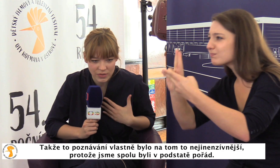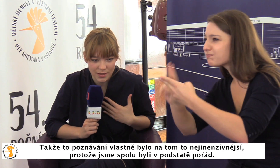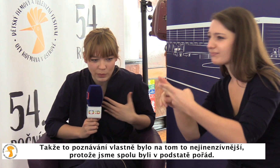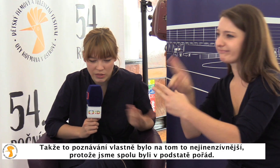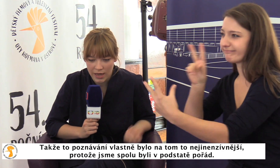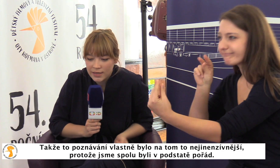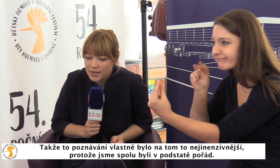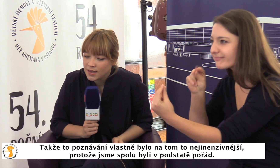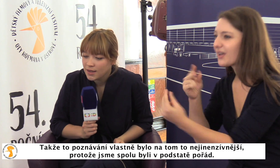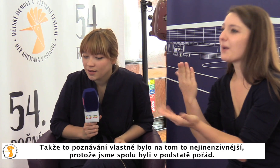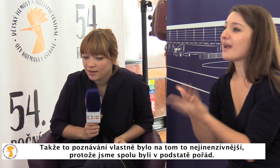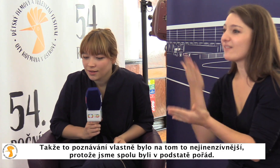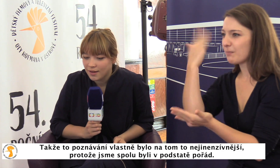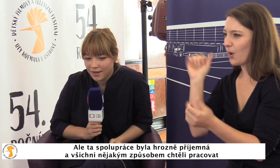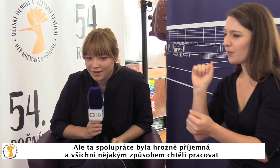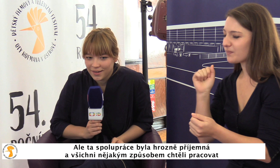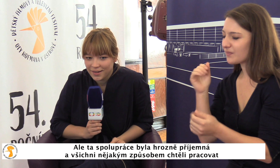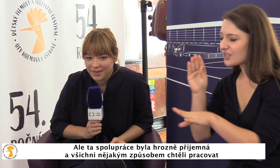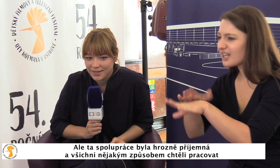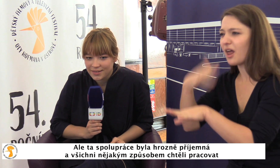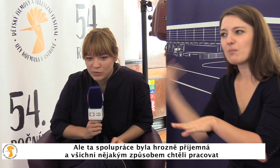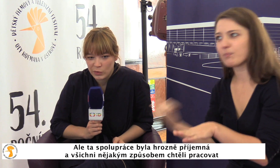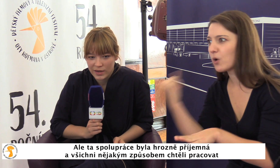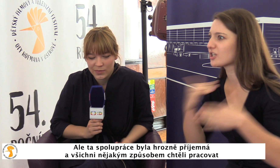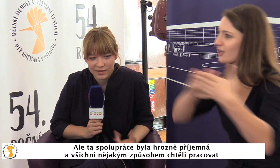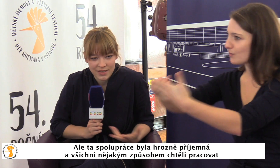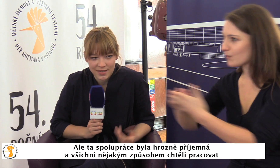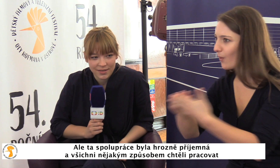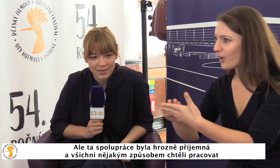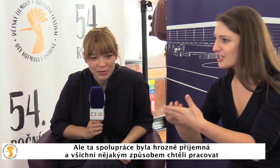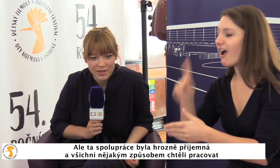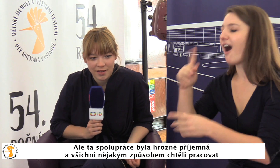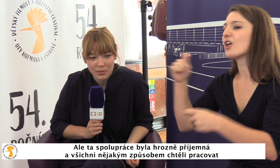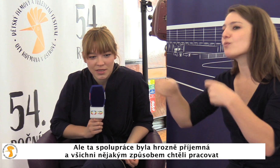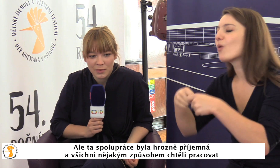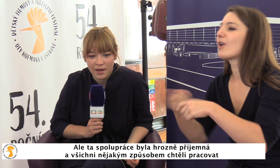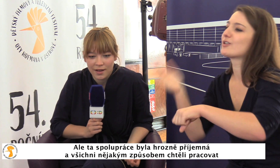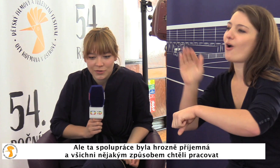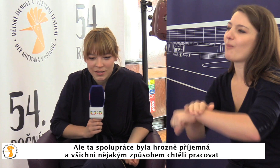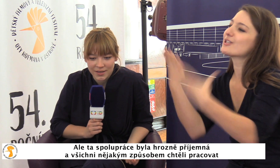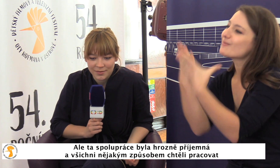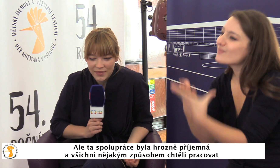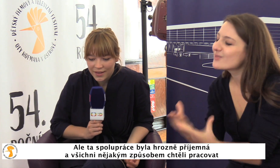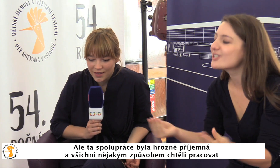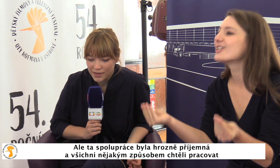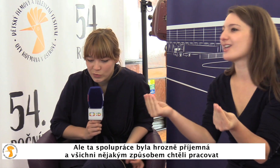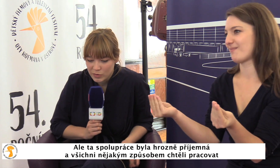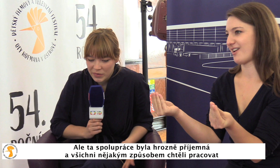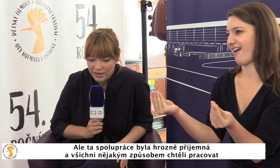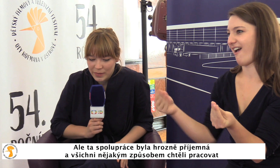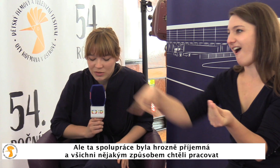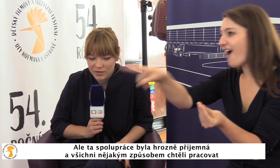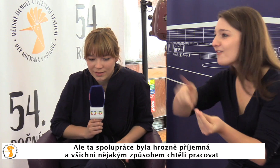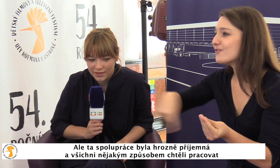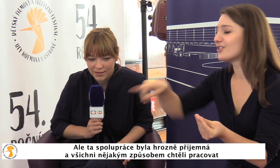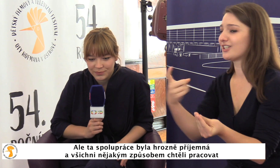v podstatě pořád, ale ta spolupráce byla vlastně hrozně příjemná a všichni nějakým způsobem